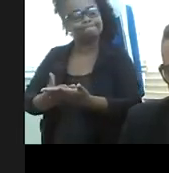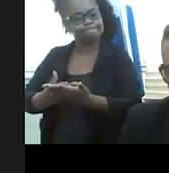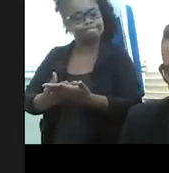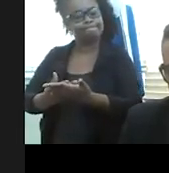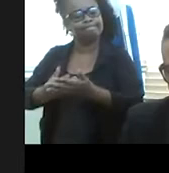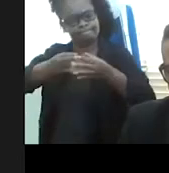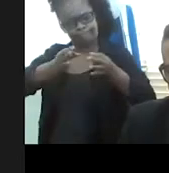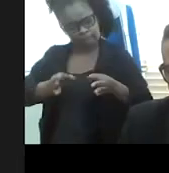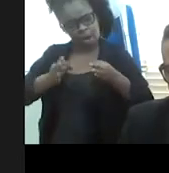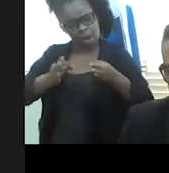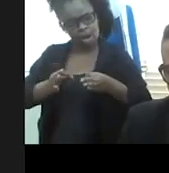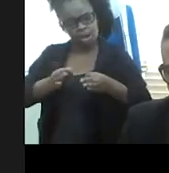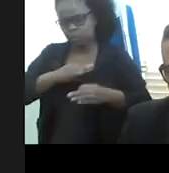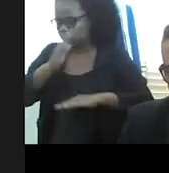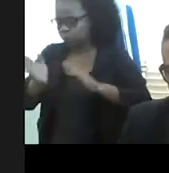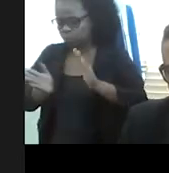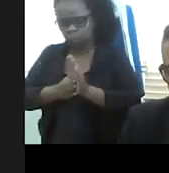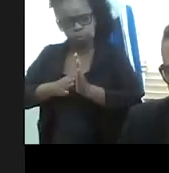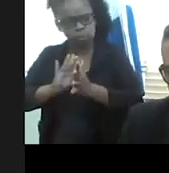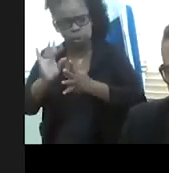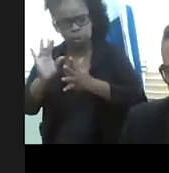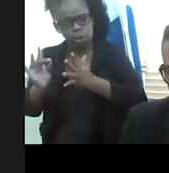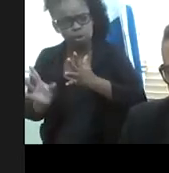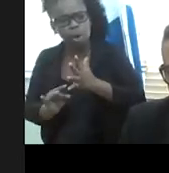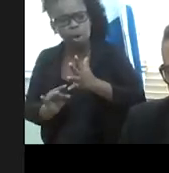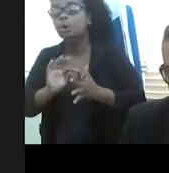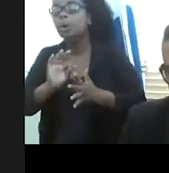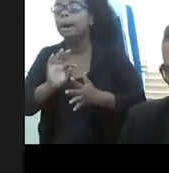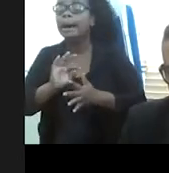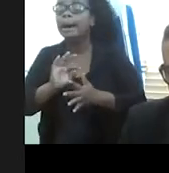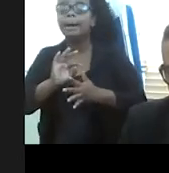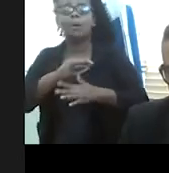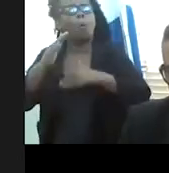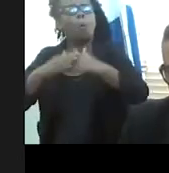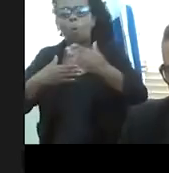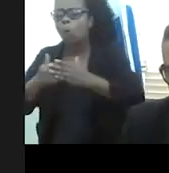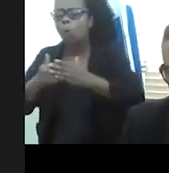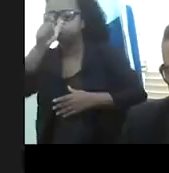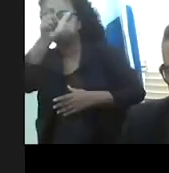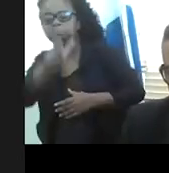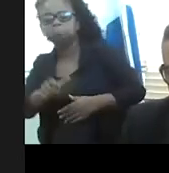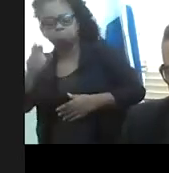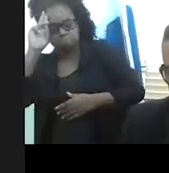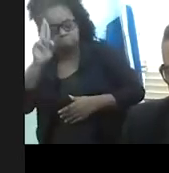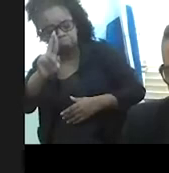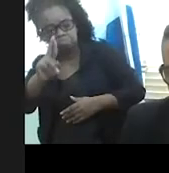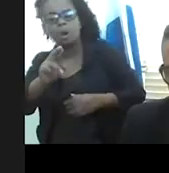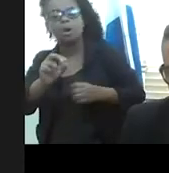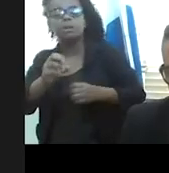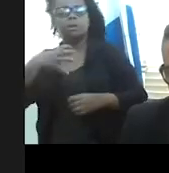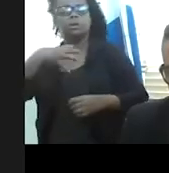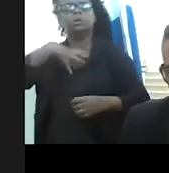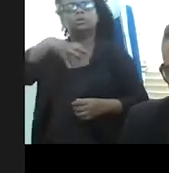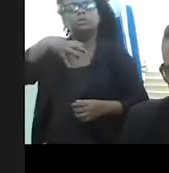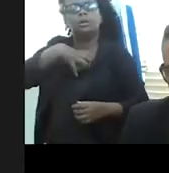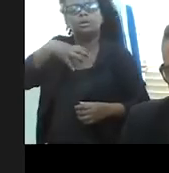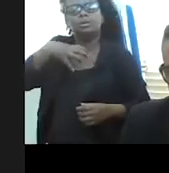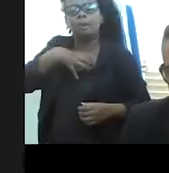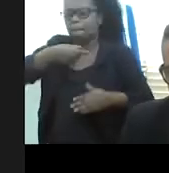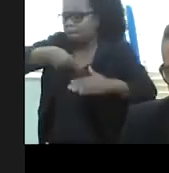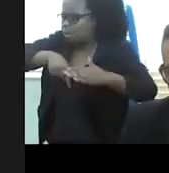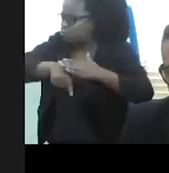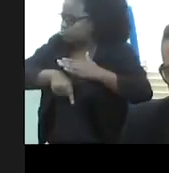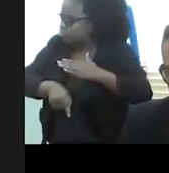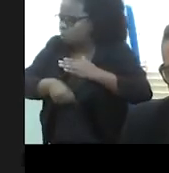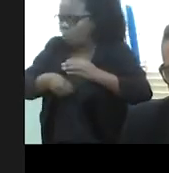ele coloca da forma que Vossa Excelência ou qualquer outro edil expõe sentimento, intensidade